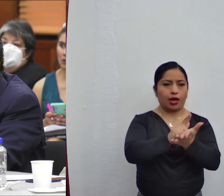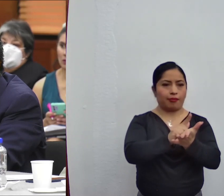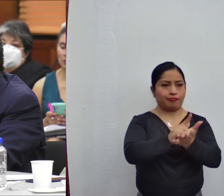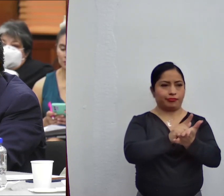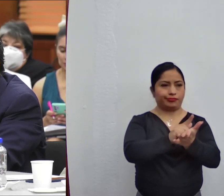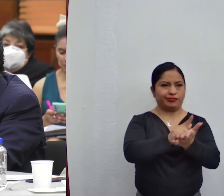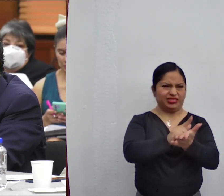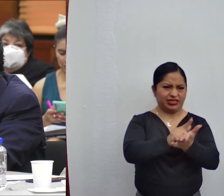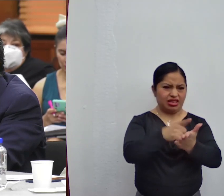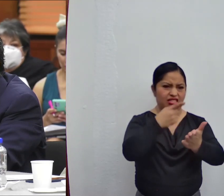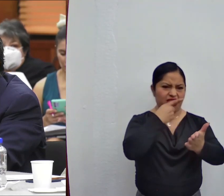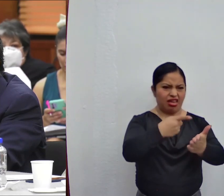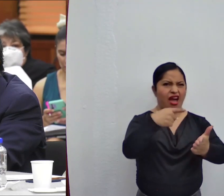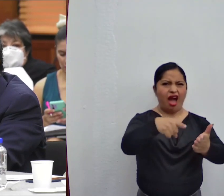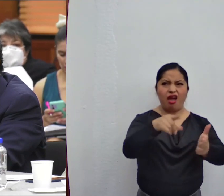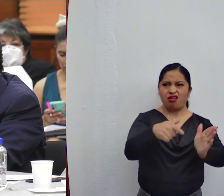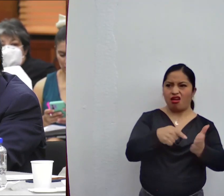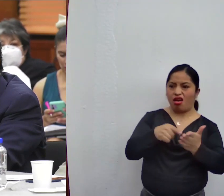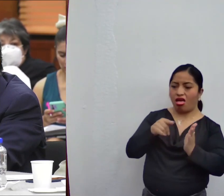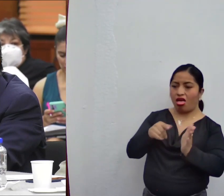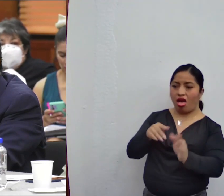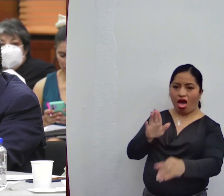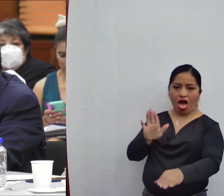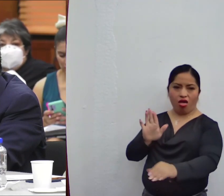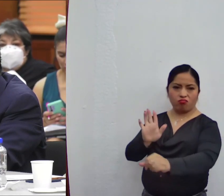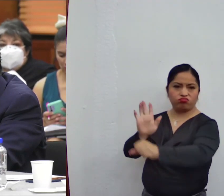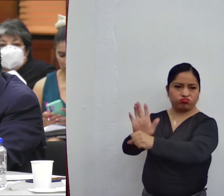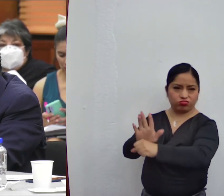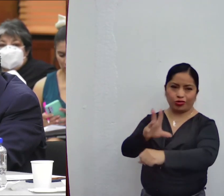existencia o nuevos casos de